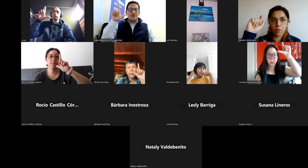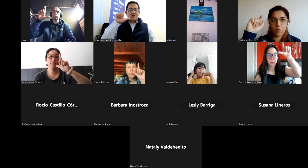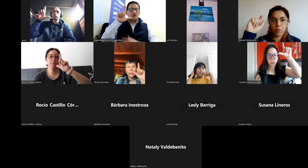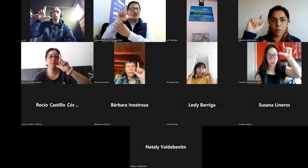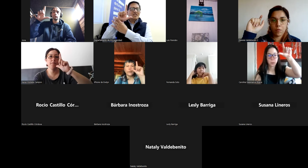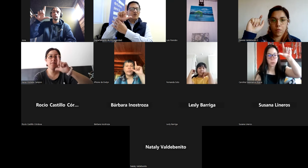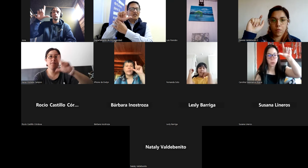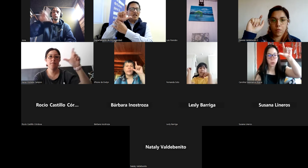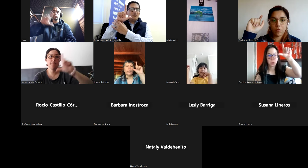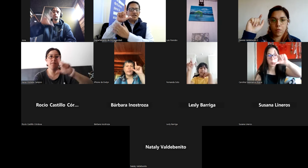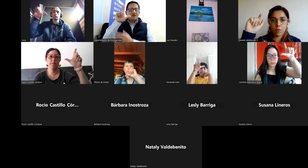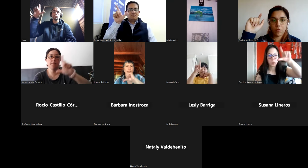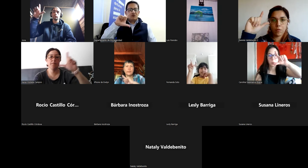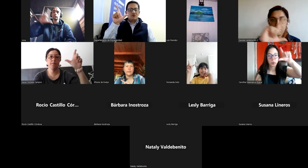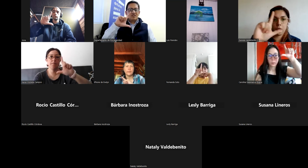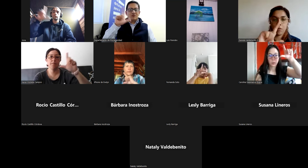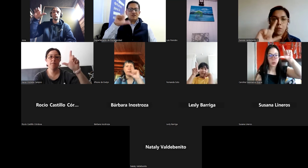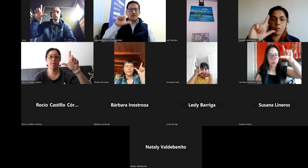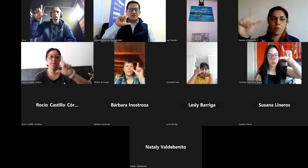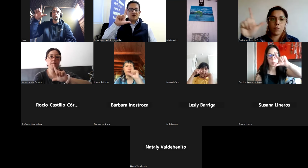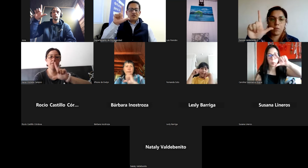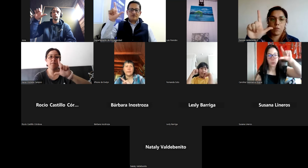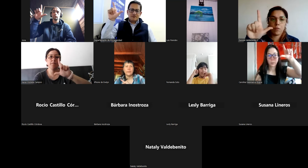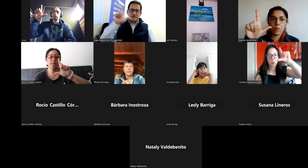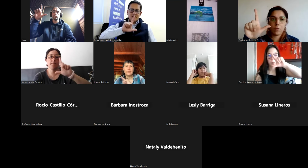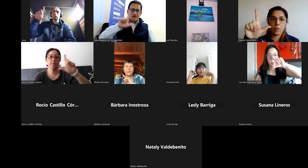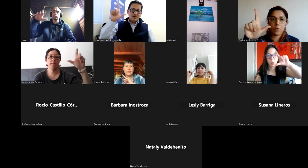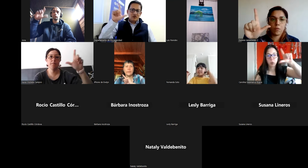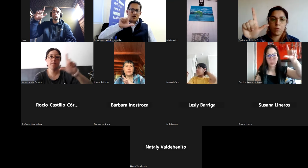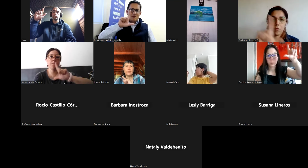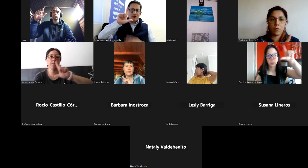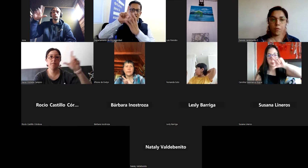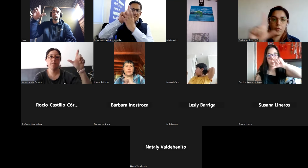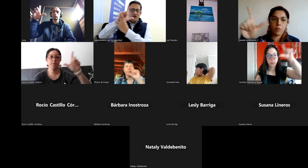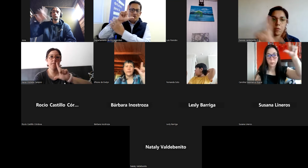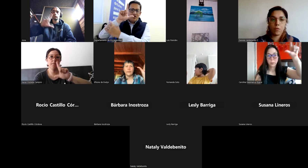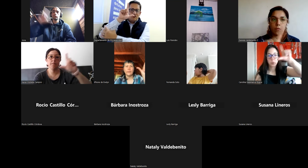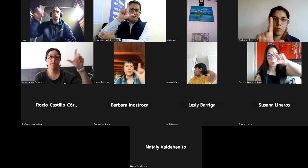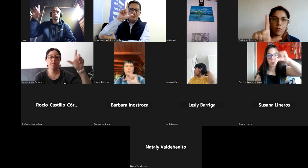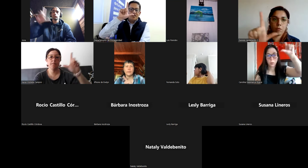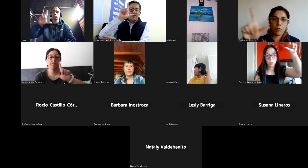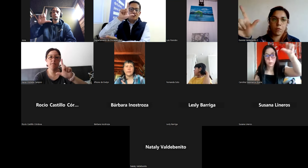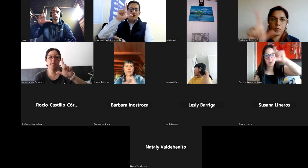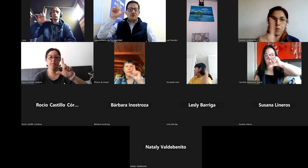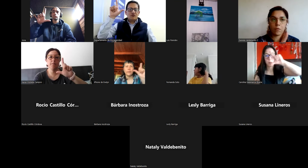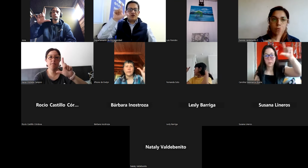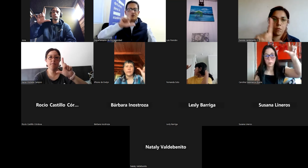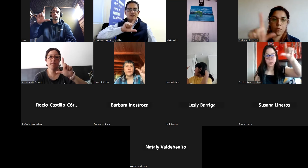solamente. No necesitamos flestar la muñeca, no necesitamos hacer así, sino que desde el codo. La mano rígida, completo el brazo y del codo, como vemos,